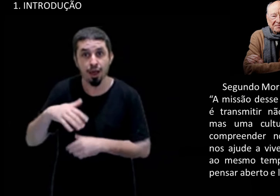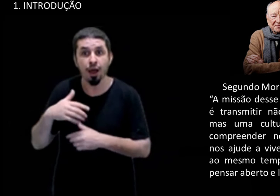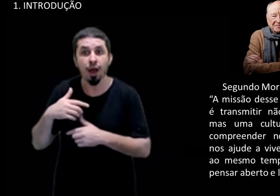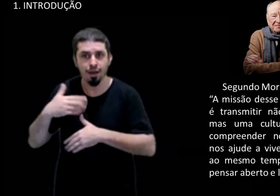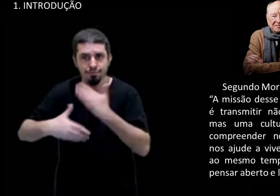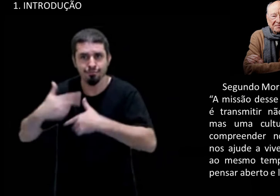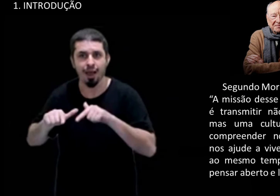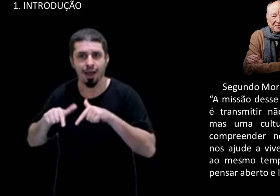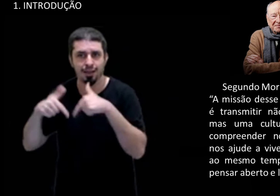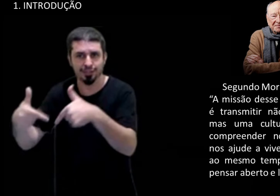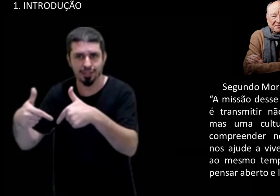de atuação.